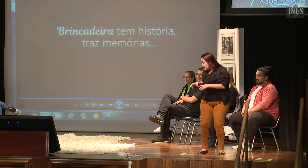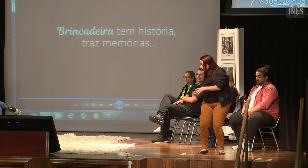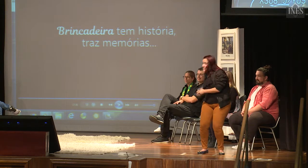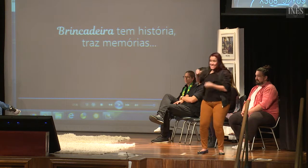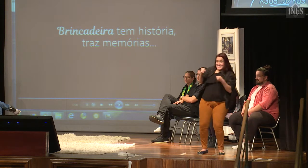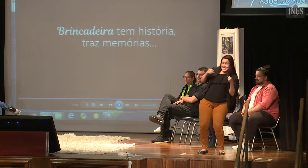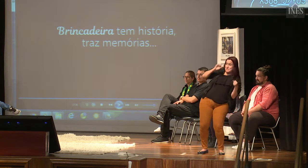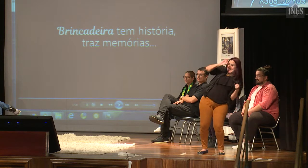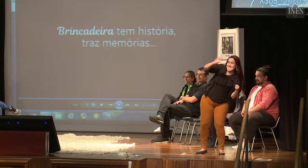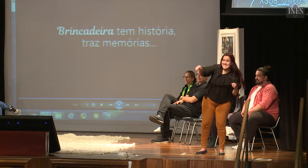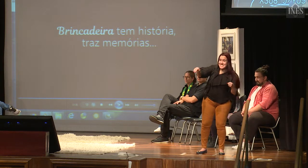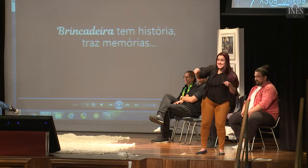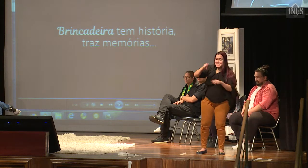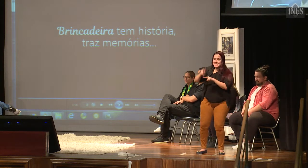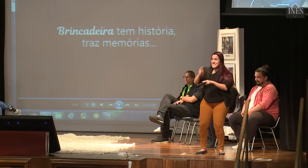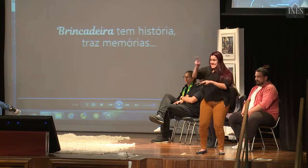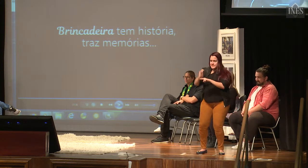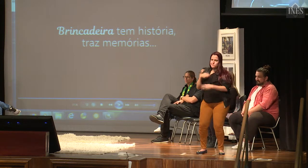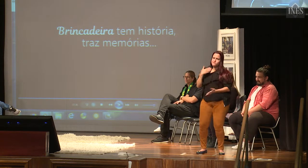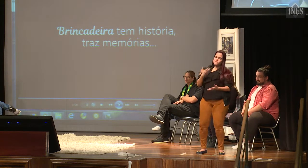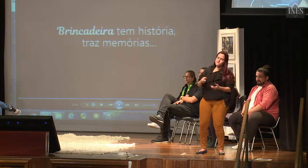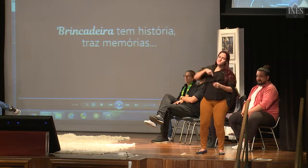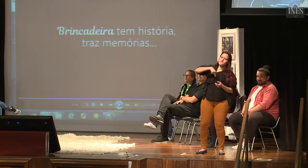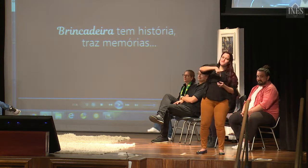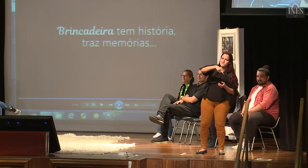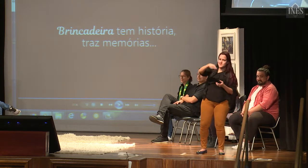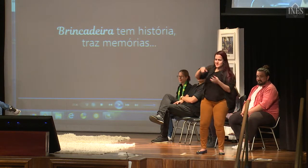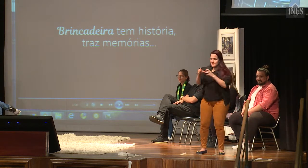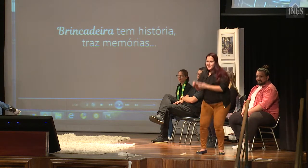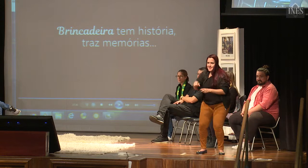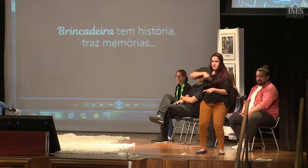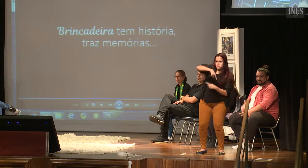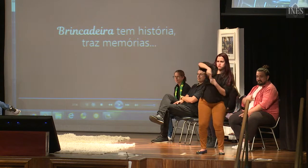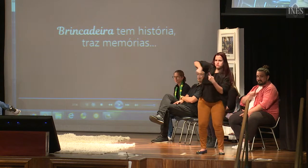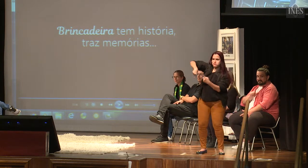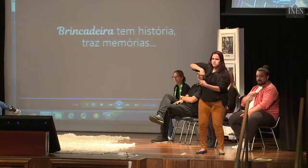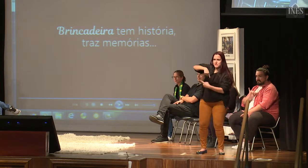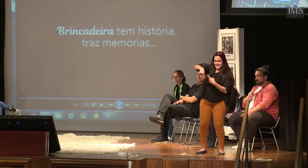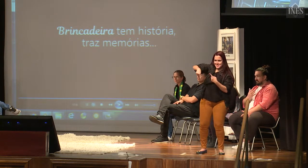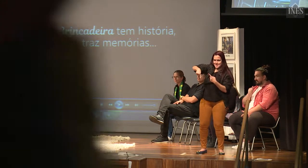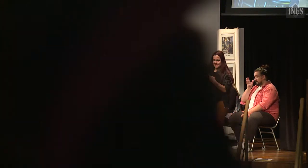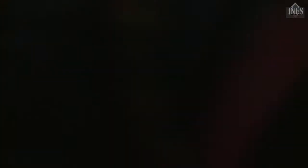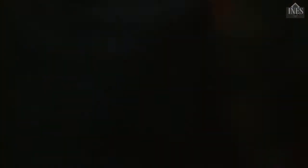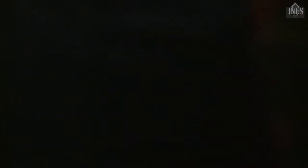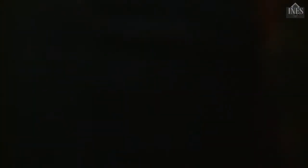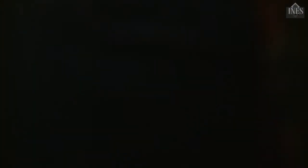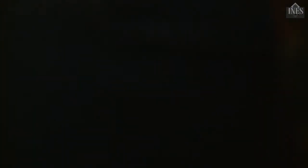era a bola, a gente escondia atrás de um, e aí os outros tinham que correr para tentar pegar e sentar no lugar. Era aquele rodízio, aquela